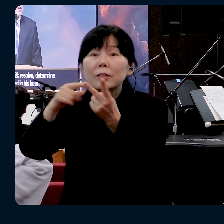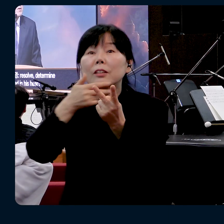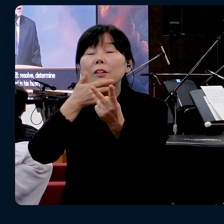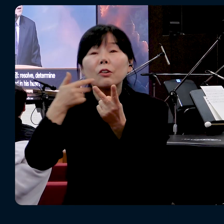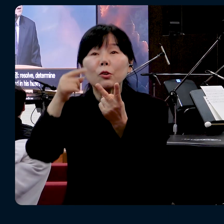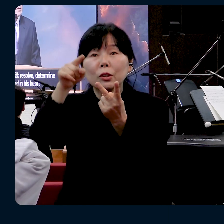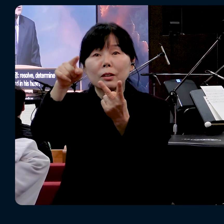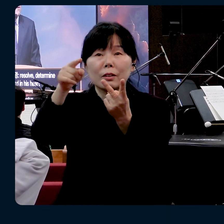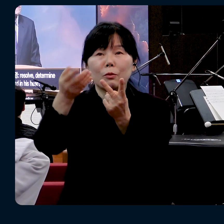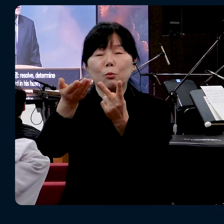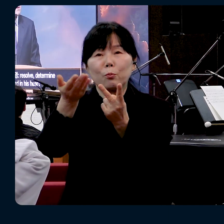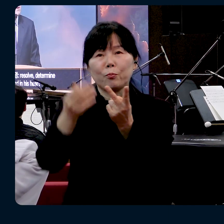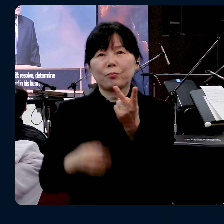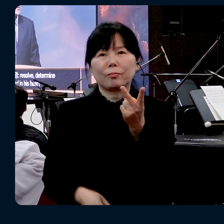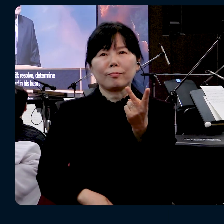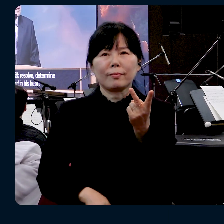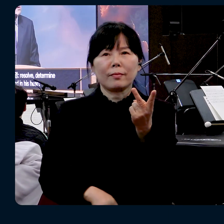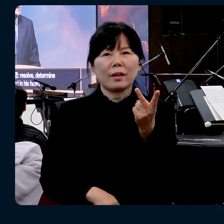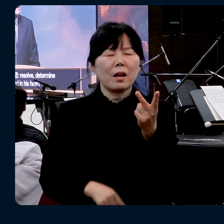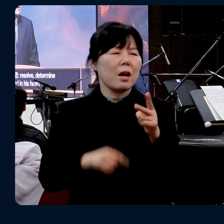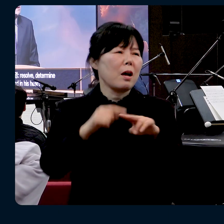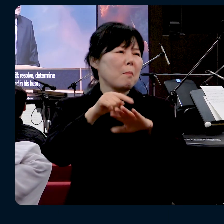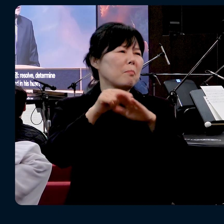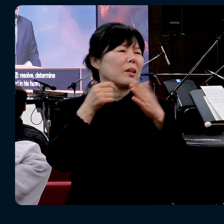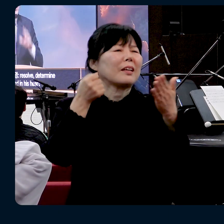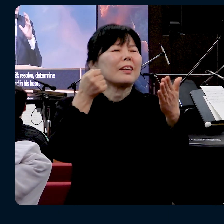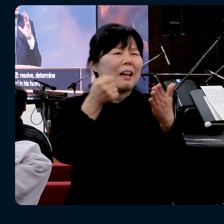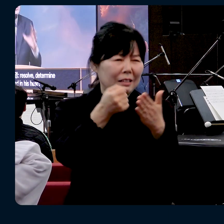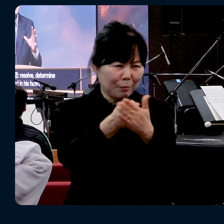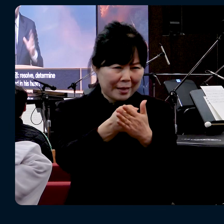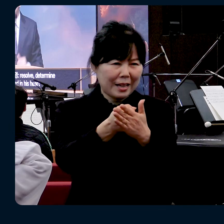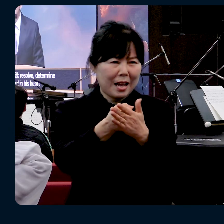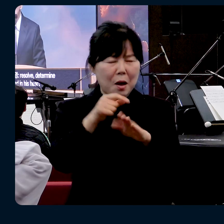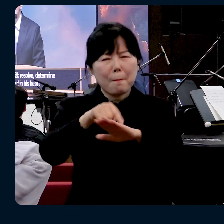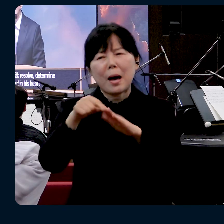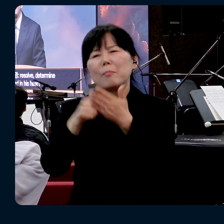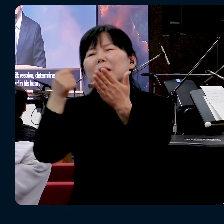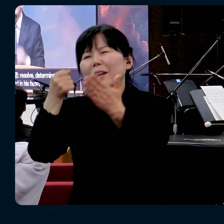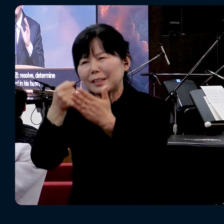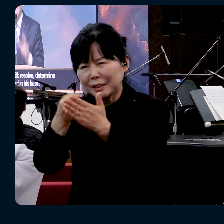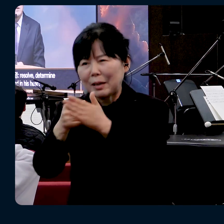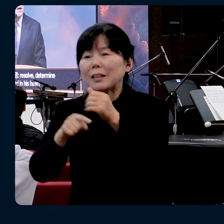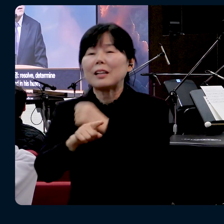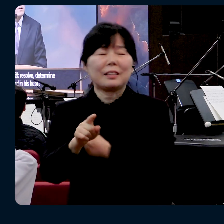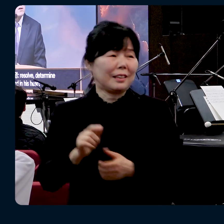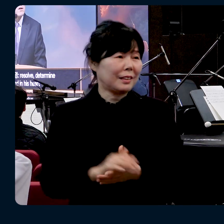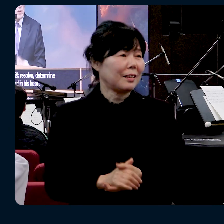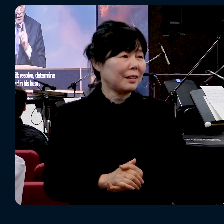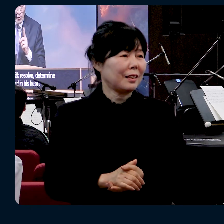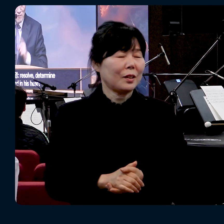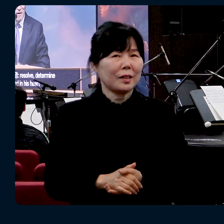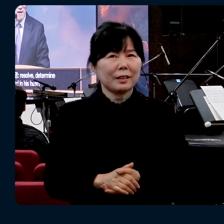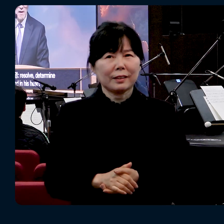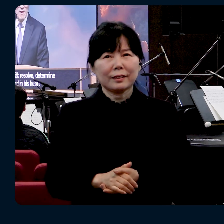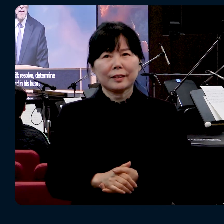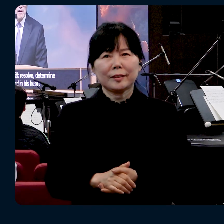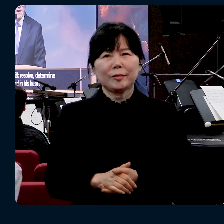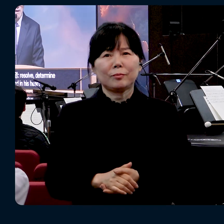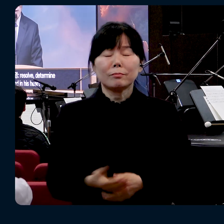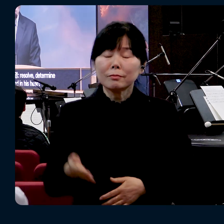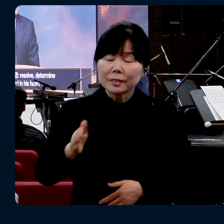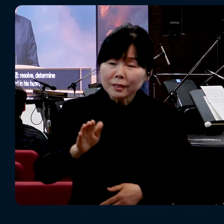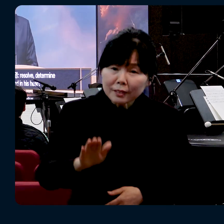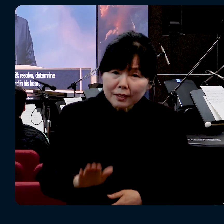이렇게 표현을 했습니다. resolve 혹은 determine, 다 뭐예요? 결심하다 이런 뜻이죠. 결정하다. 자,